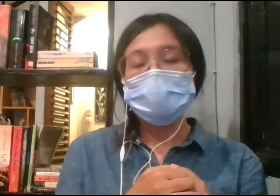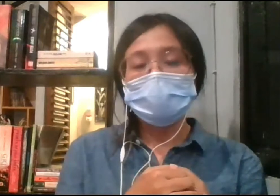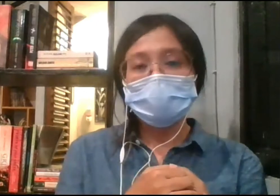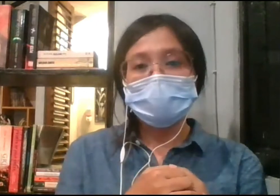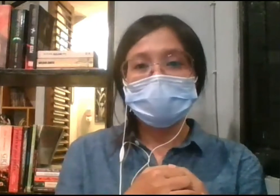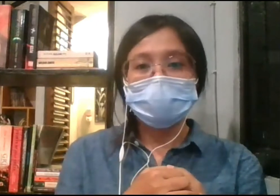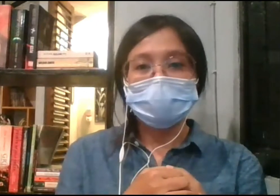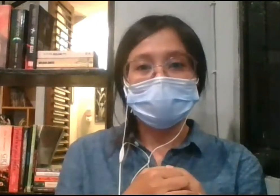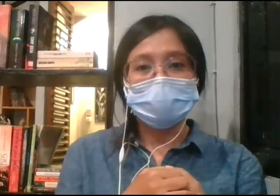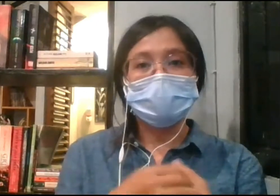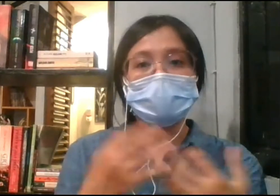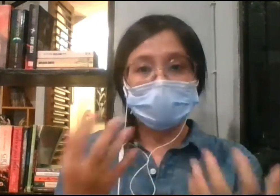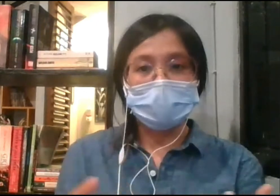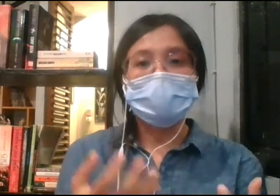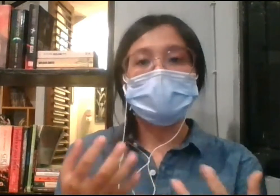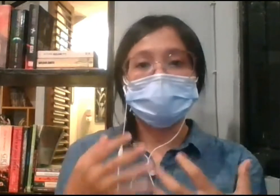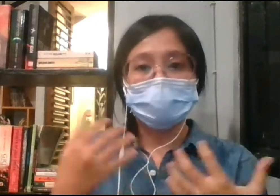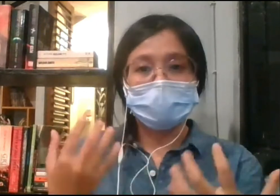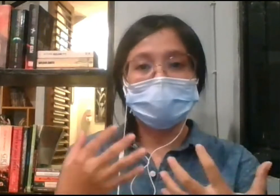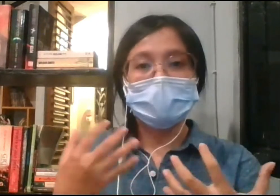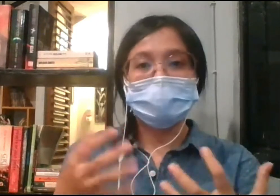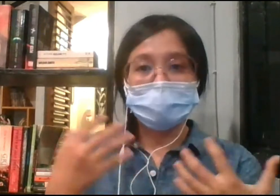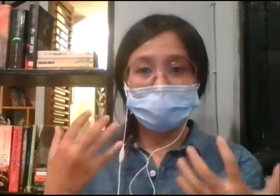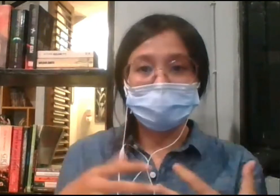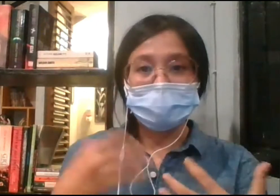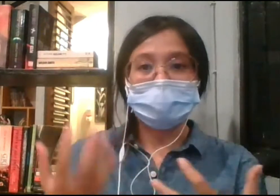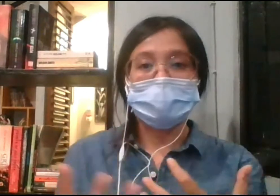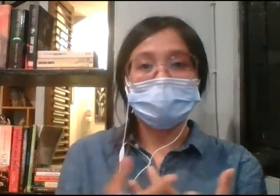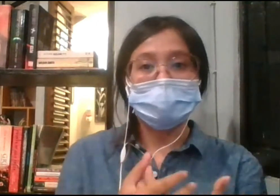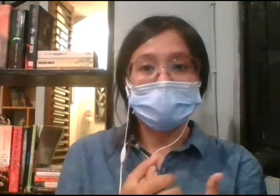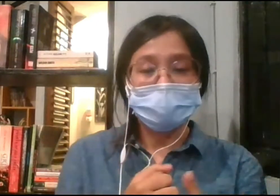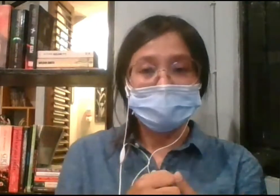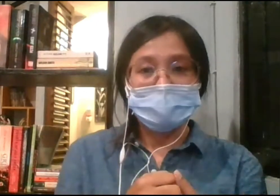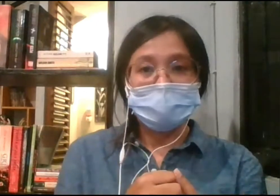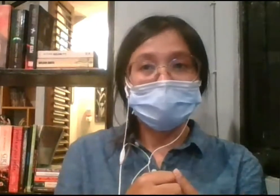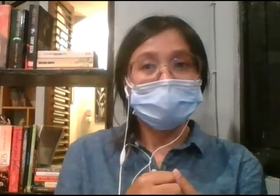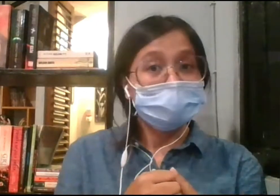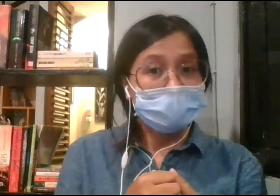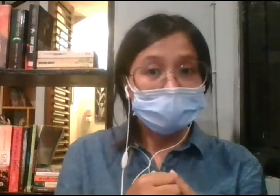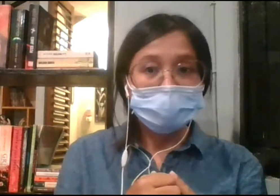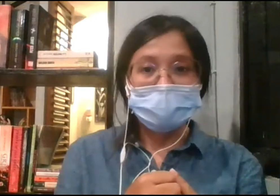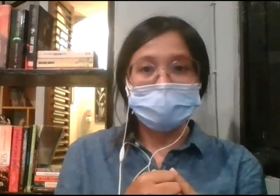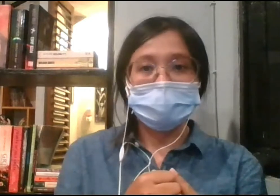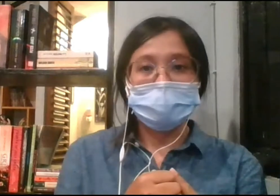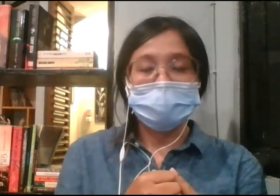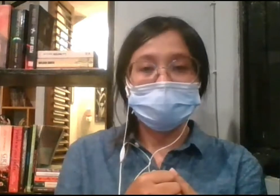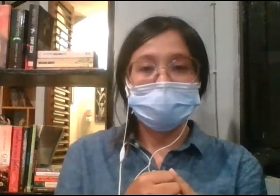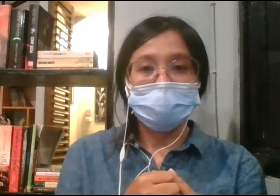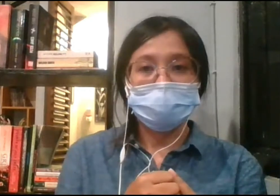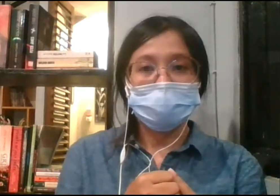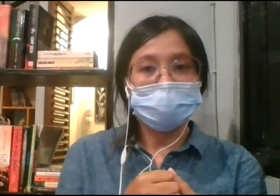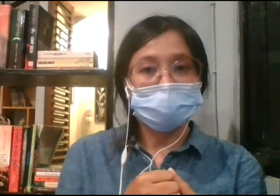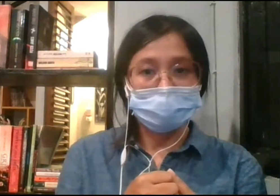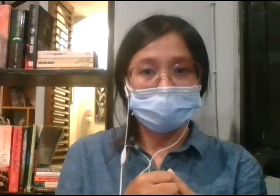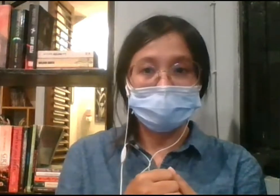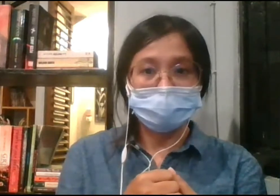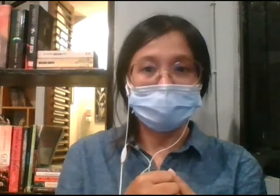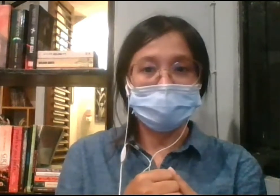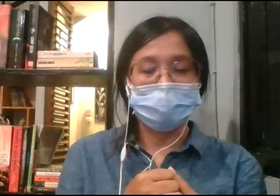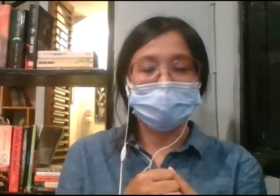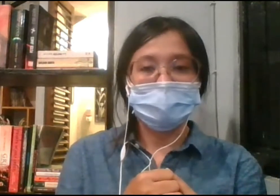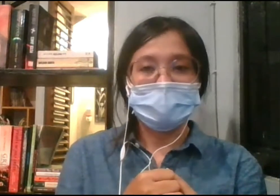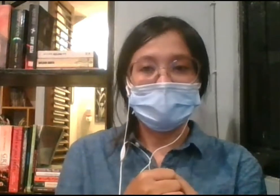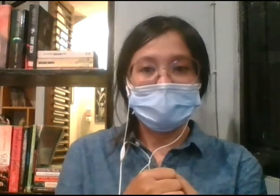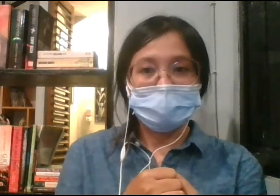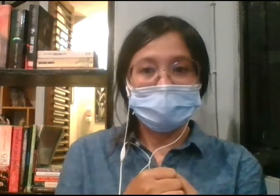lain untuk tergerak atau berbuat, minimal berbuat sesuatu ya, untuk membantu misalnya orang-orang